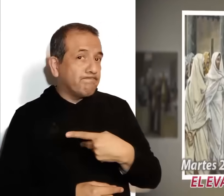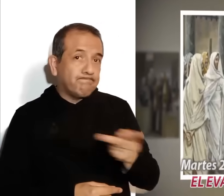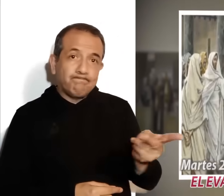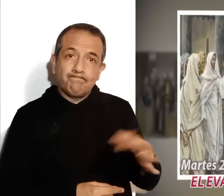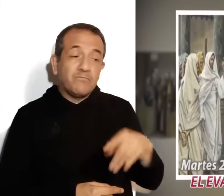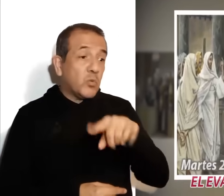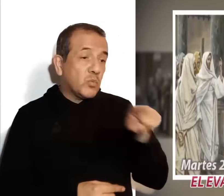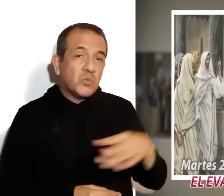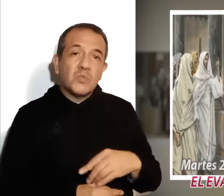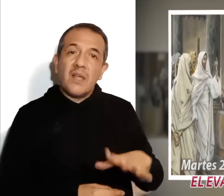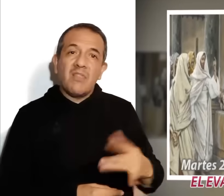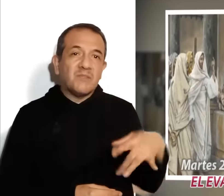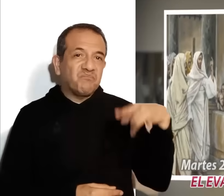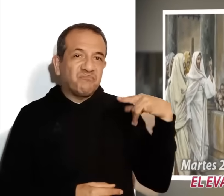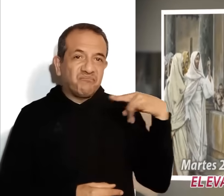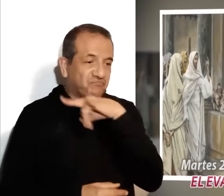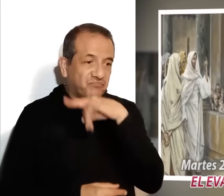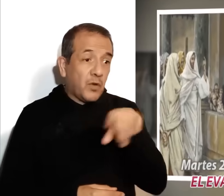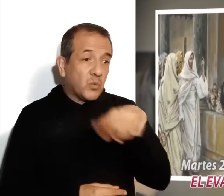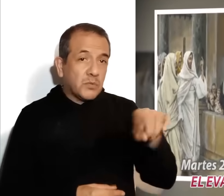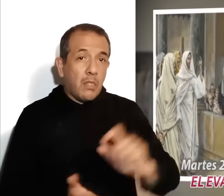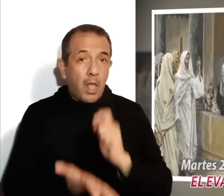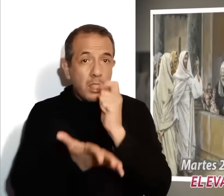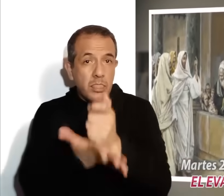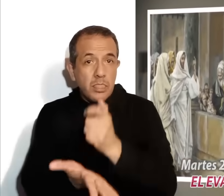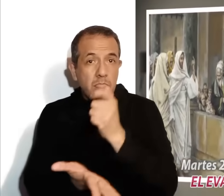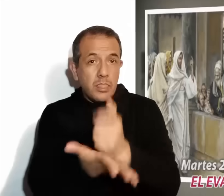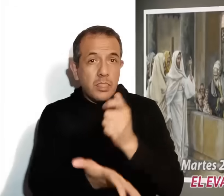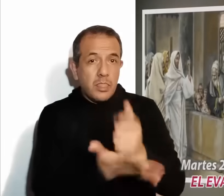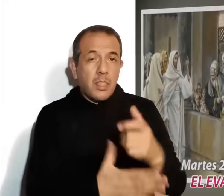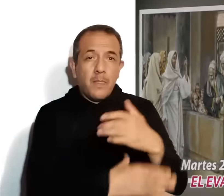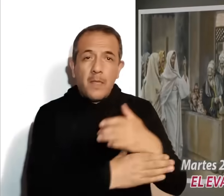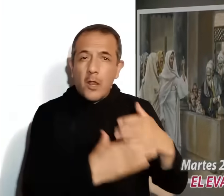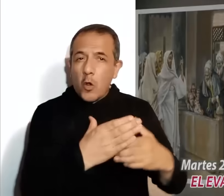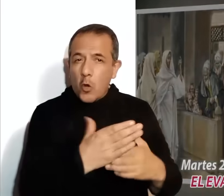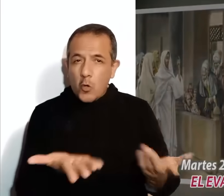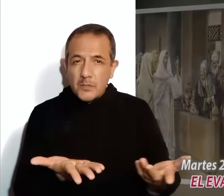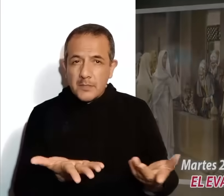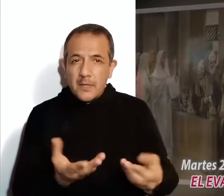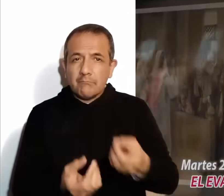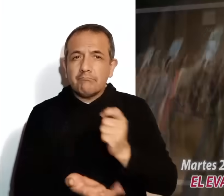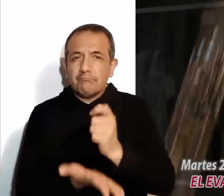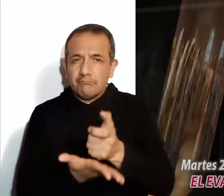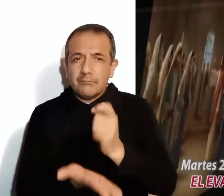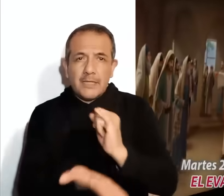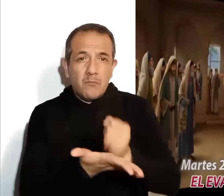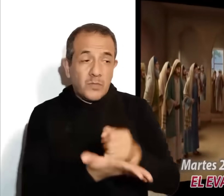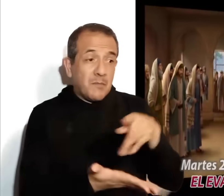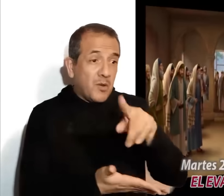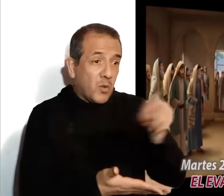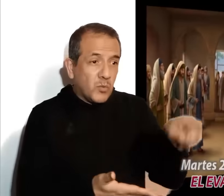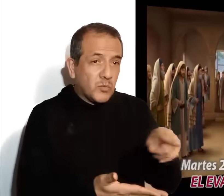y fariseos hipócritas! Porque pagan el diezmo de la menta, del anís y del comino, pero descuidan lo